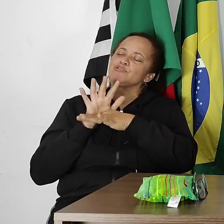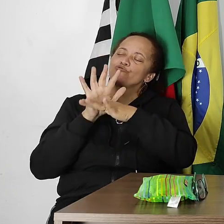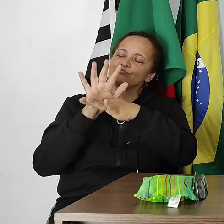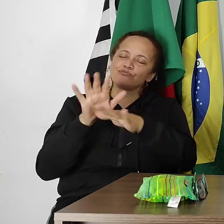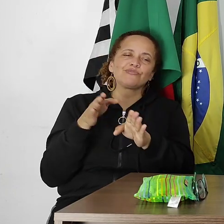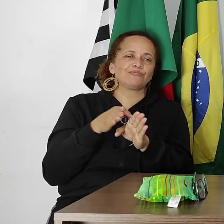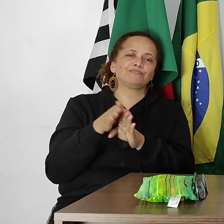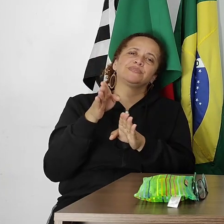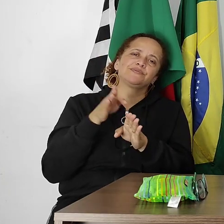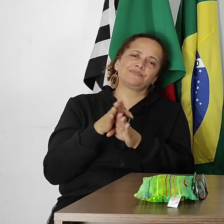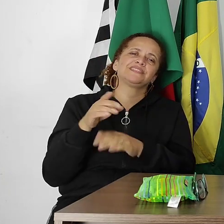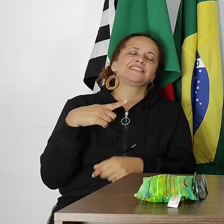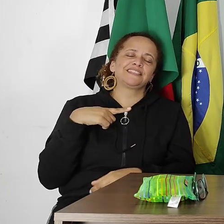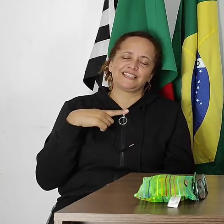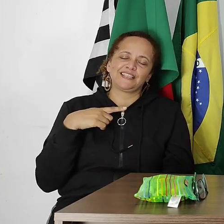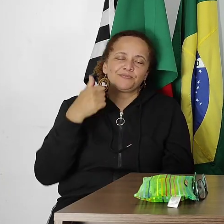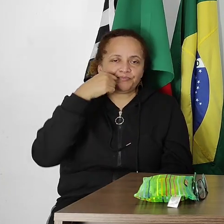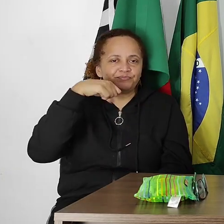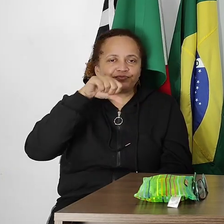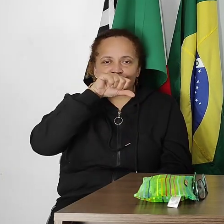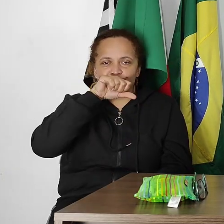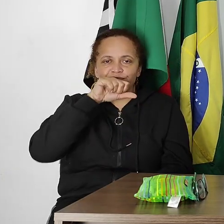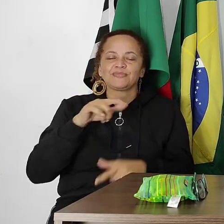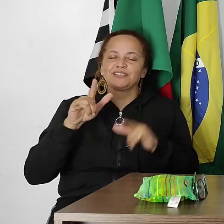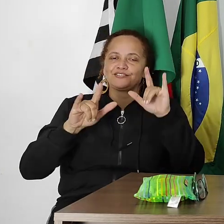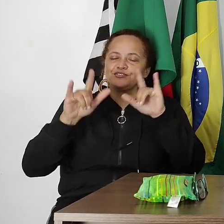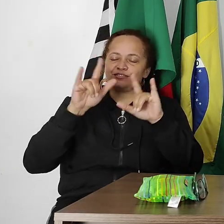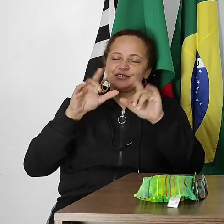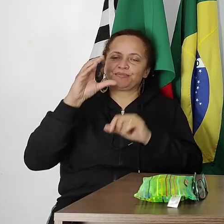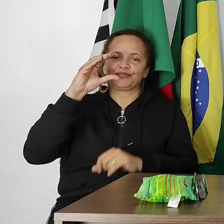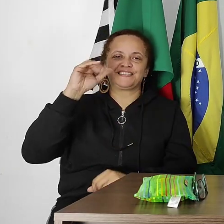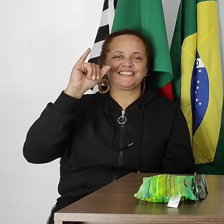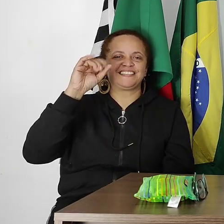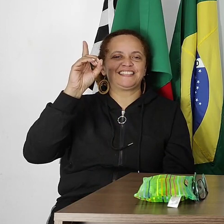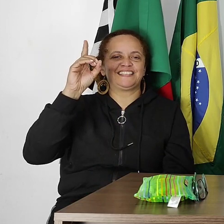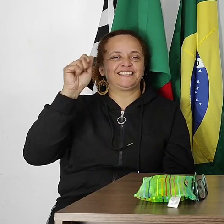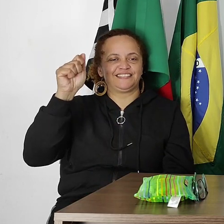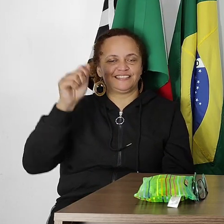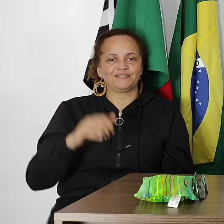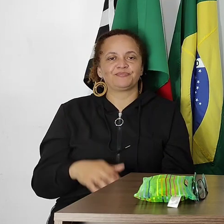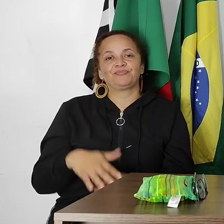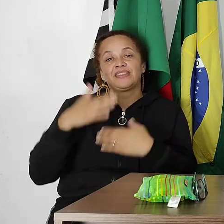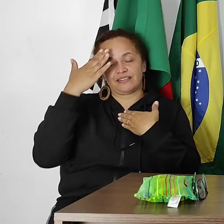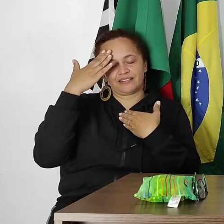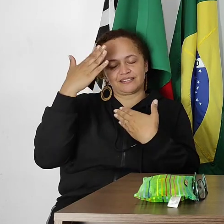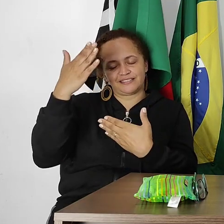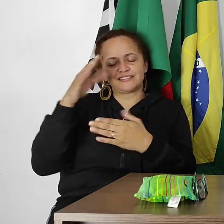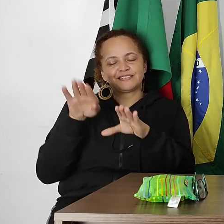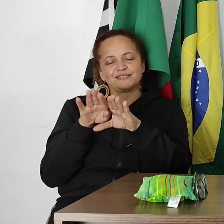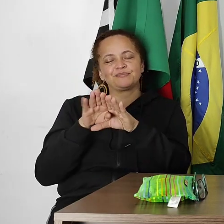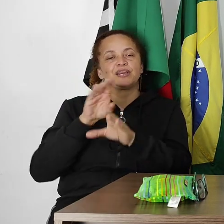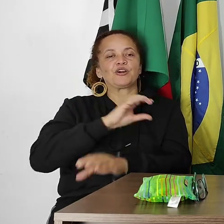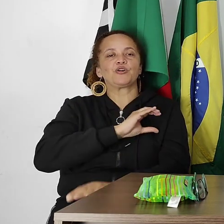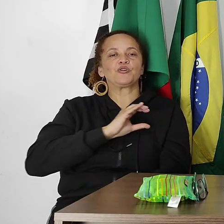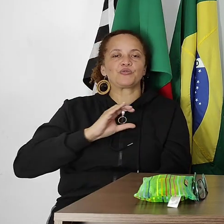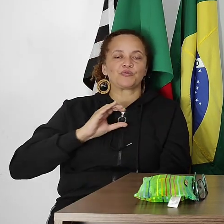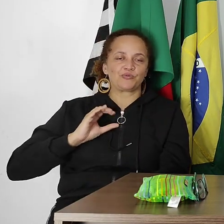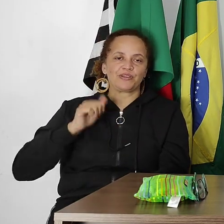aconselhar. Tenho ela como uma mãe, te amo, viu, dona Cida? Quero agradecer também a minha cunhada Cris,